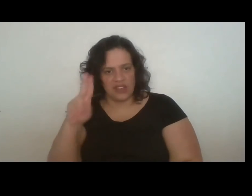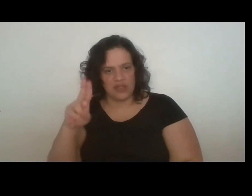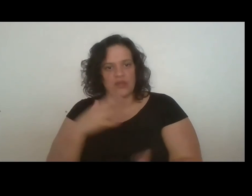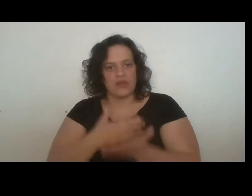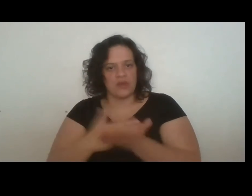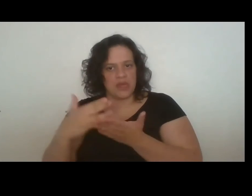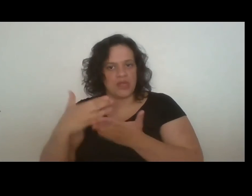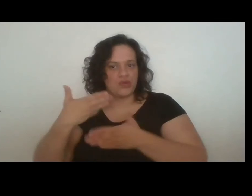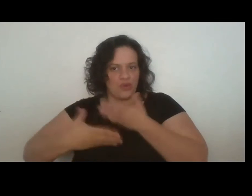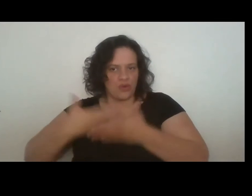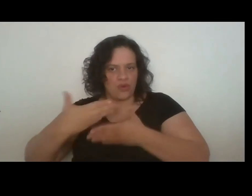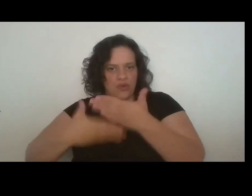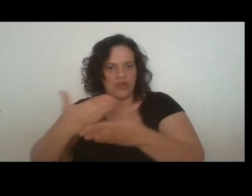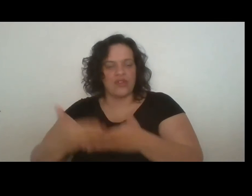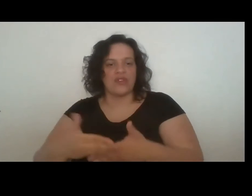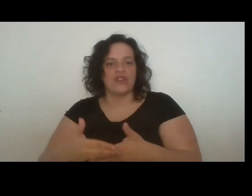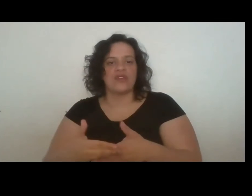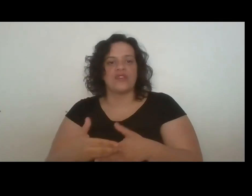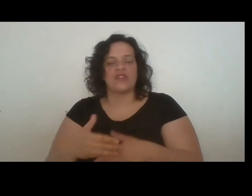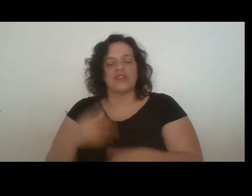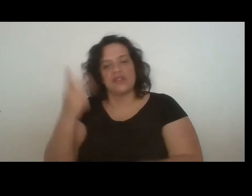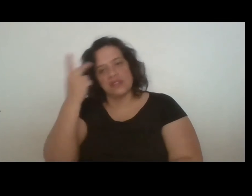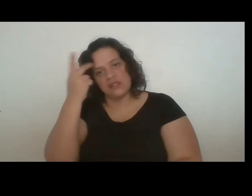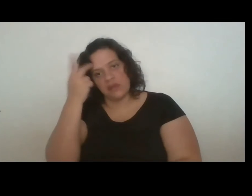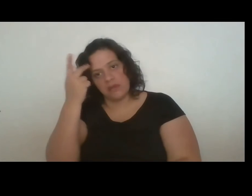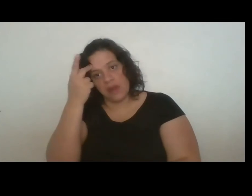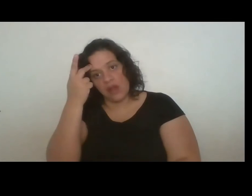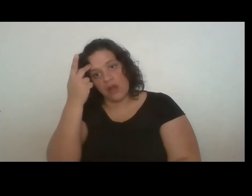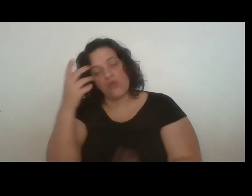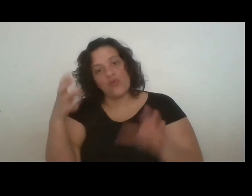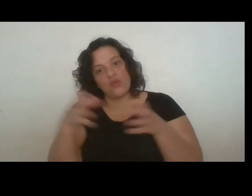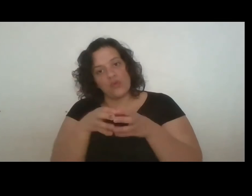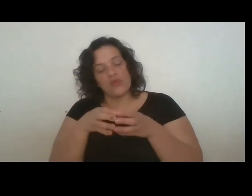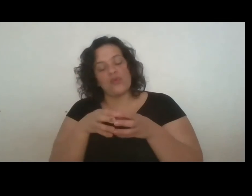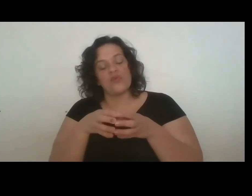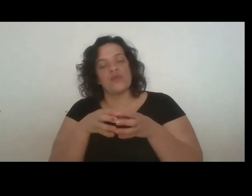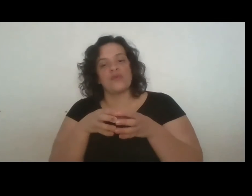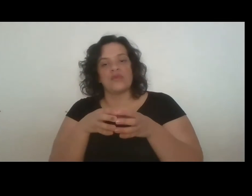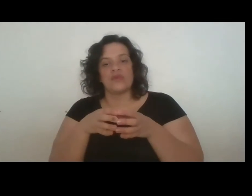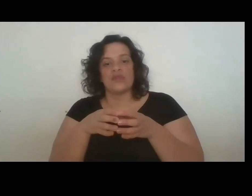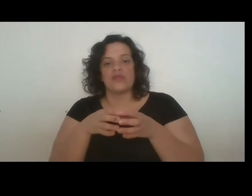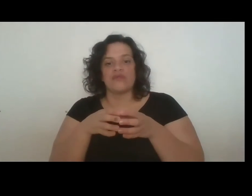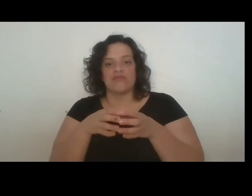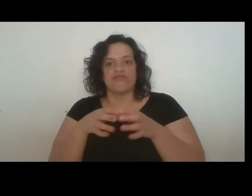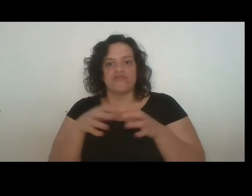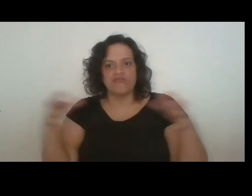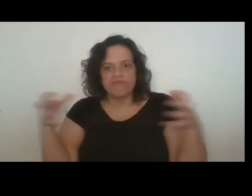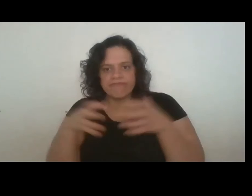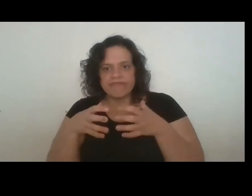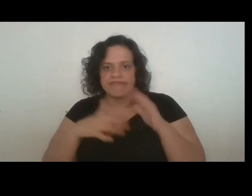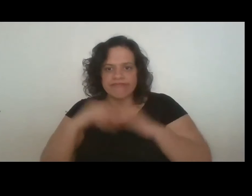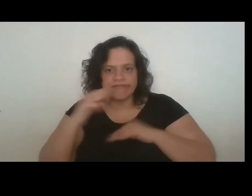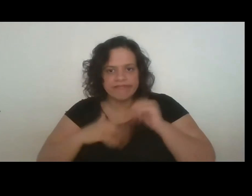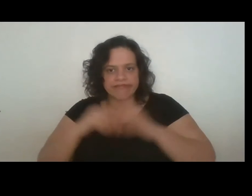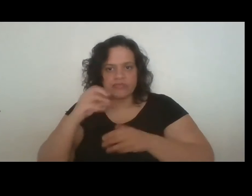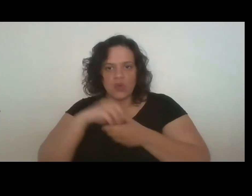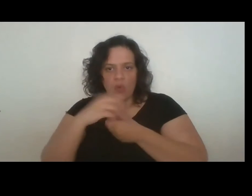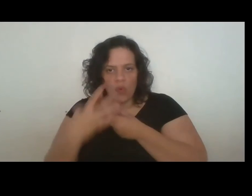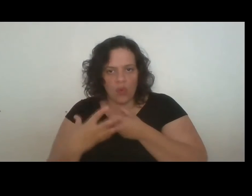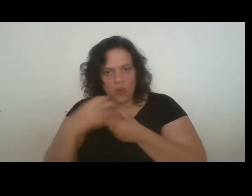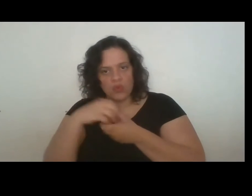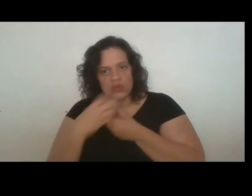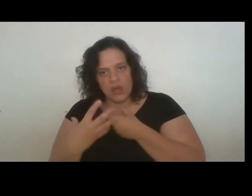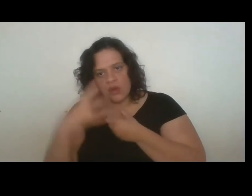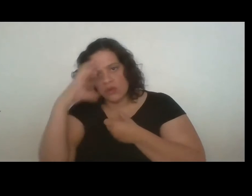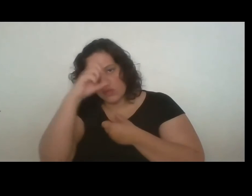GA Education de São Paulo. Então, um grupo se reuniu para aplicar os conteúdos e o design, né,